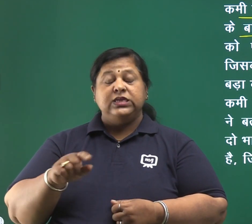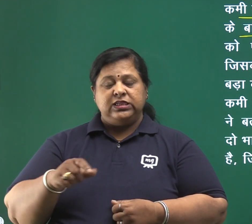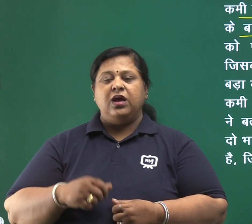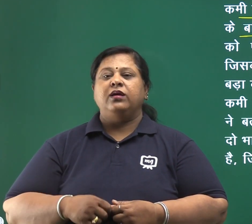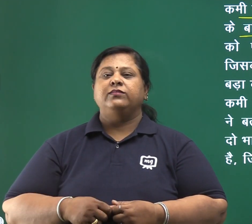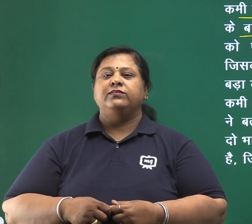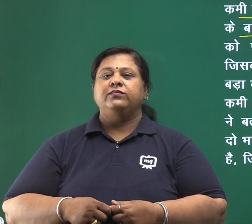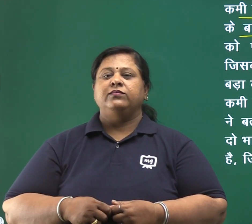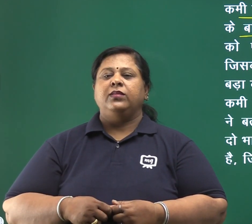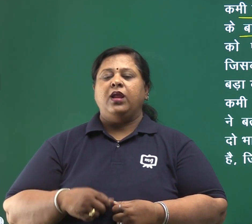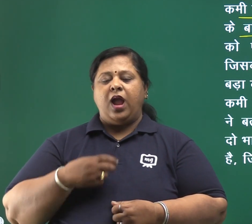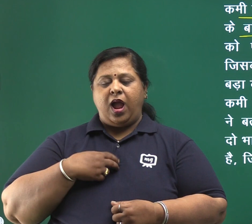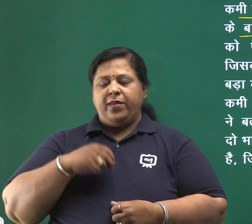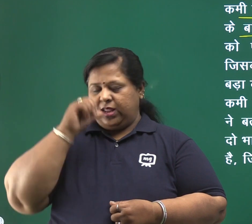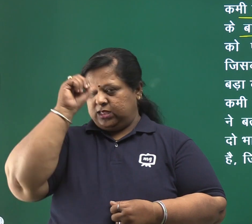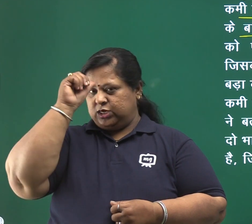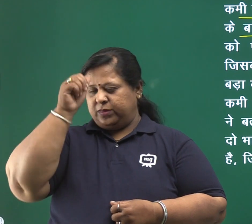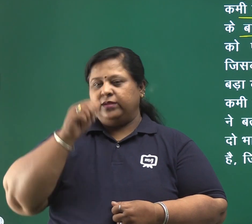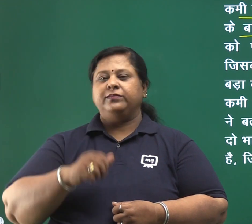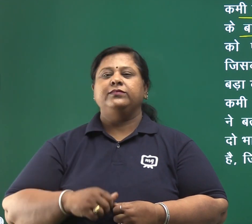जिसका हमारे देश में